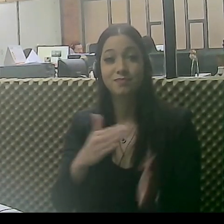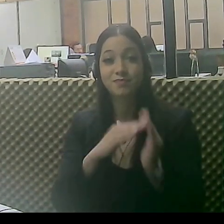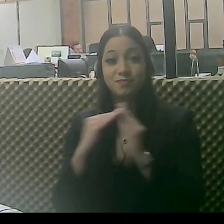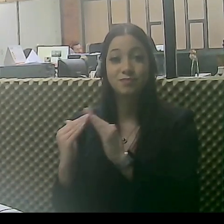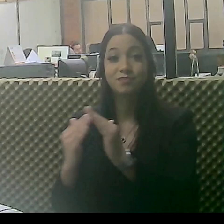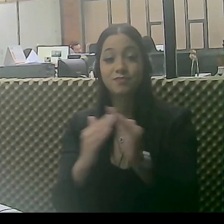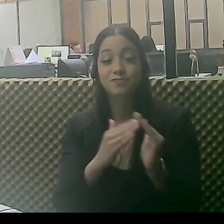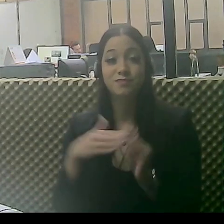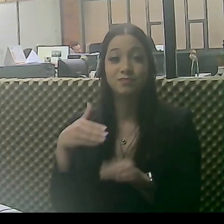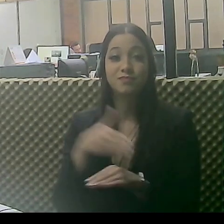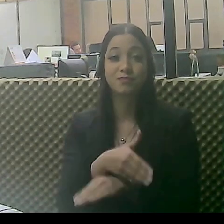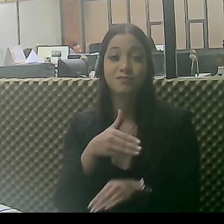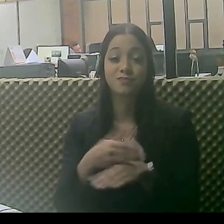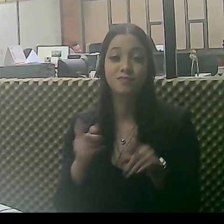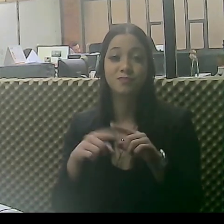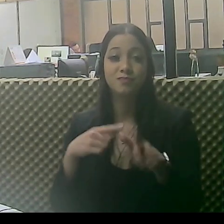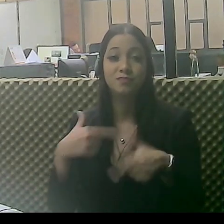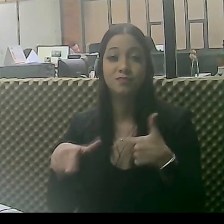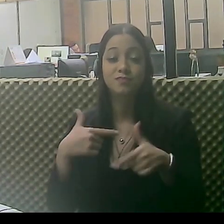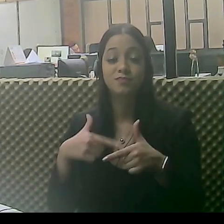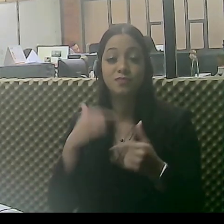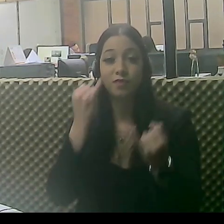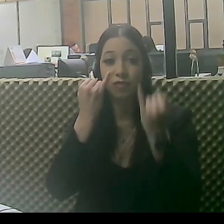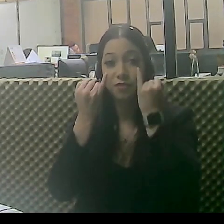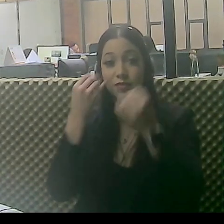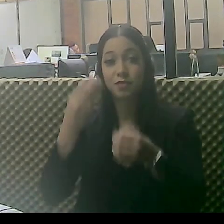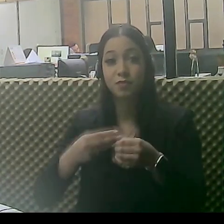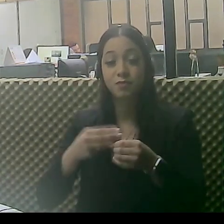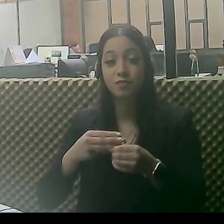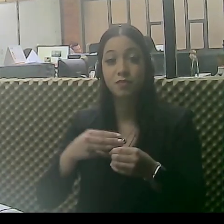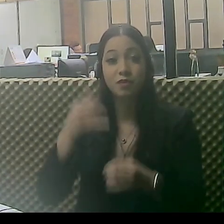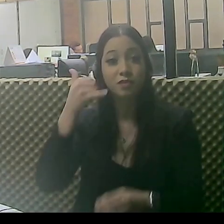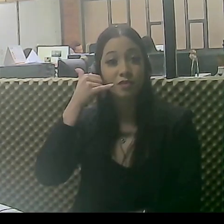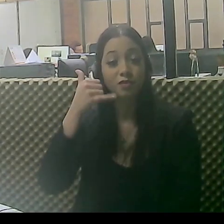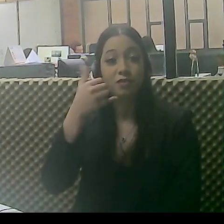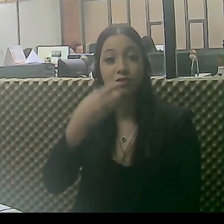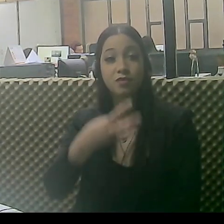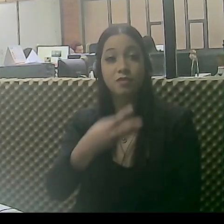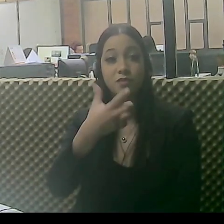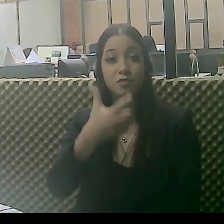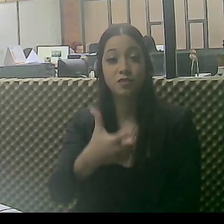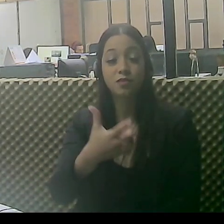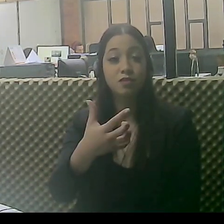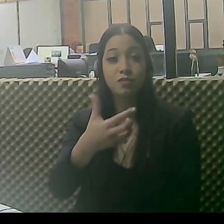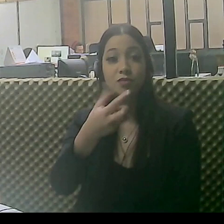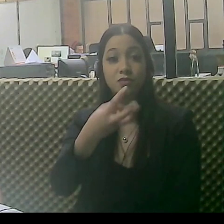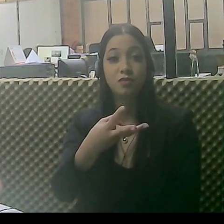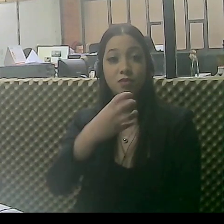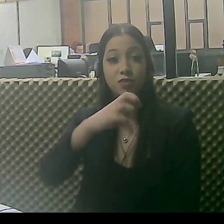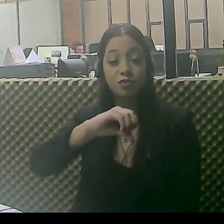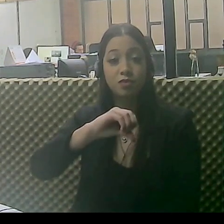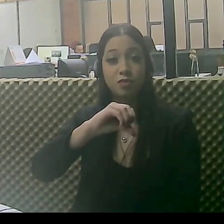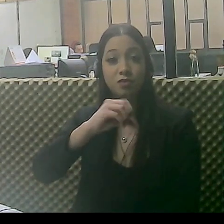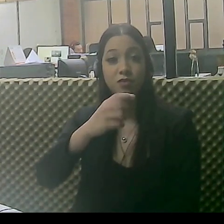pelos usuários por meio do Serviço de Informação Municipal pelo telefone